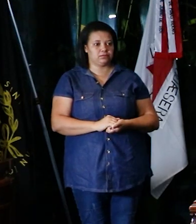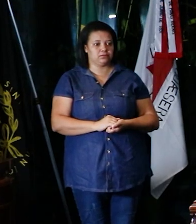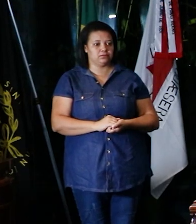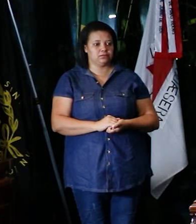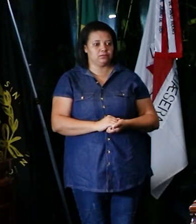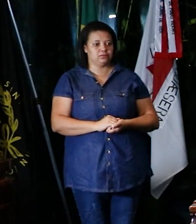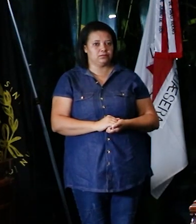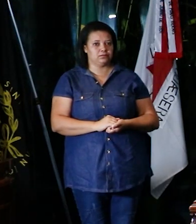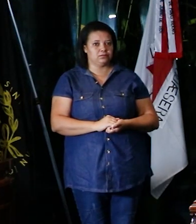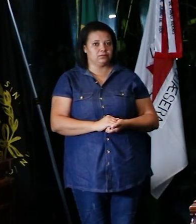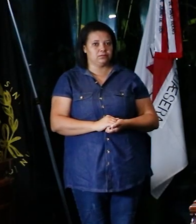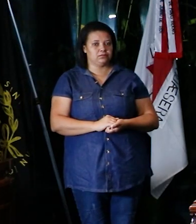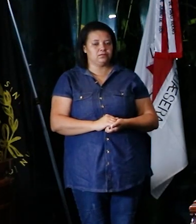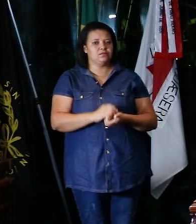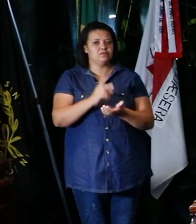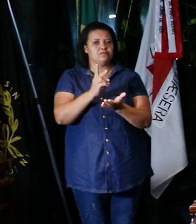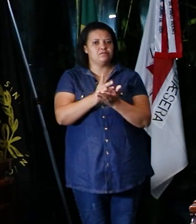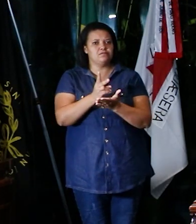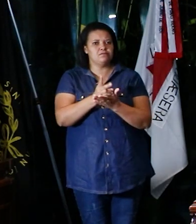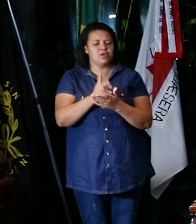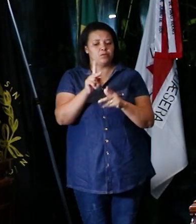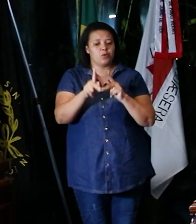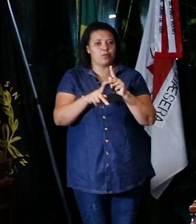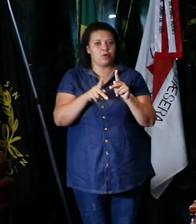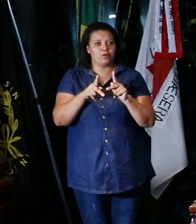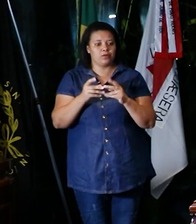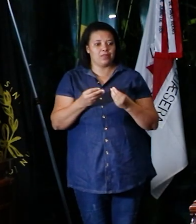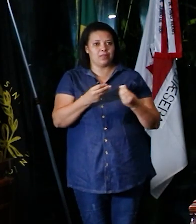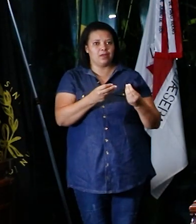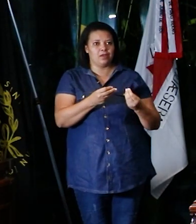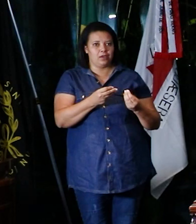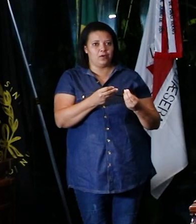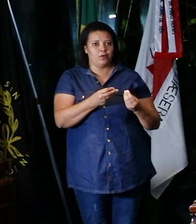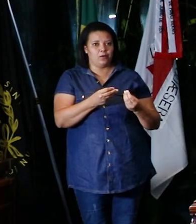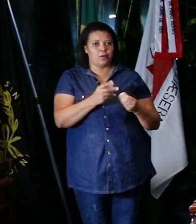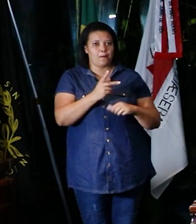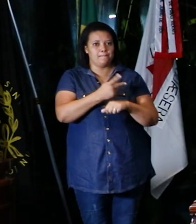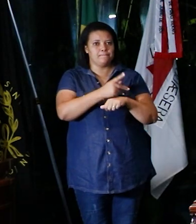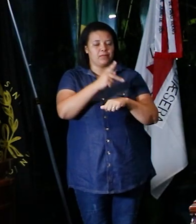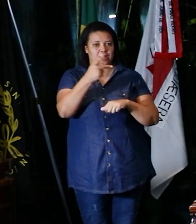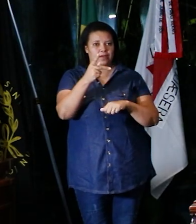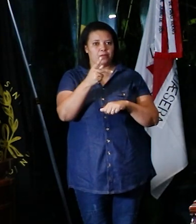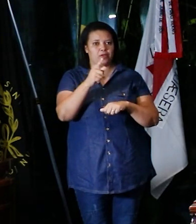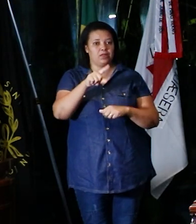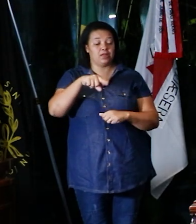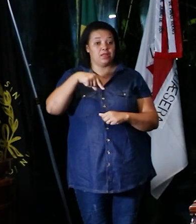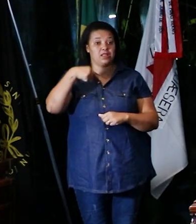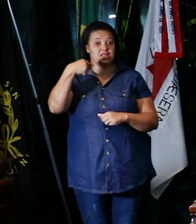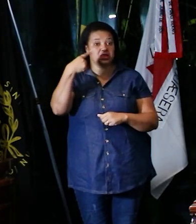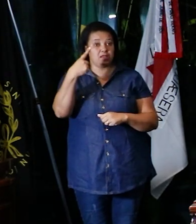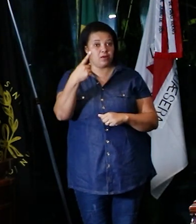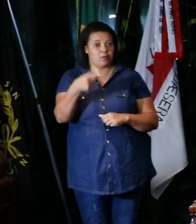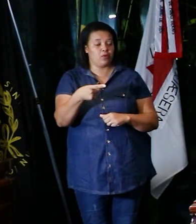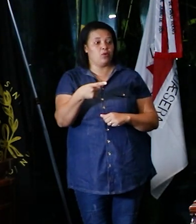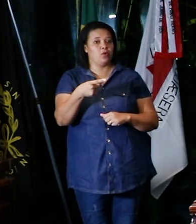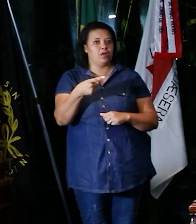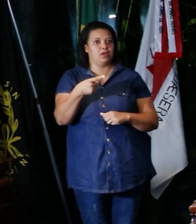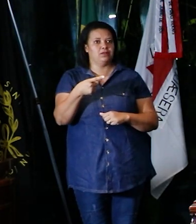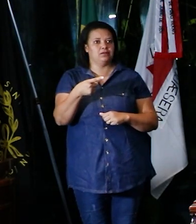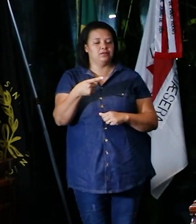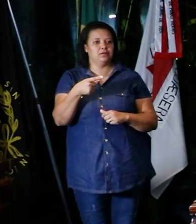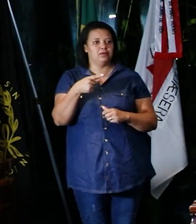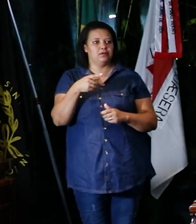Mas esse mesmo povo que deu a ele presente, pode passar, o prêmio, depois o